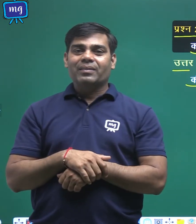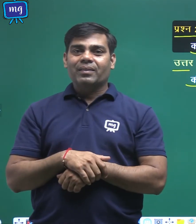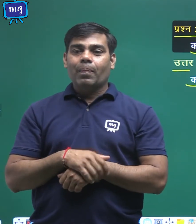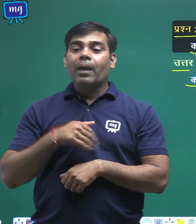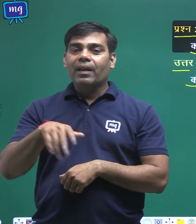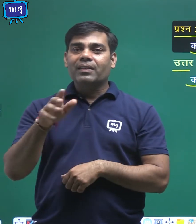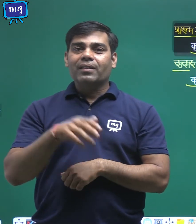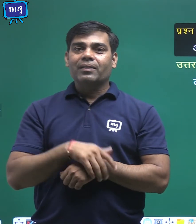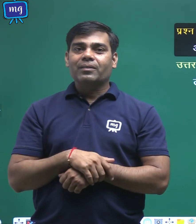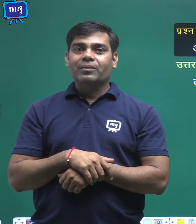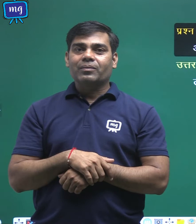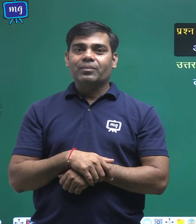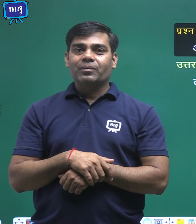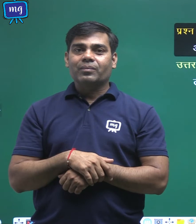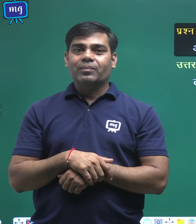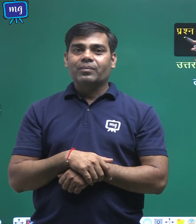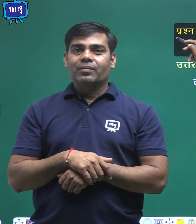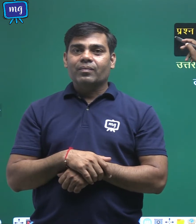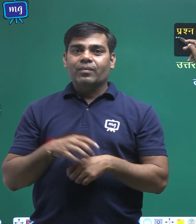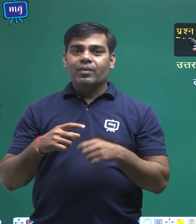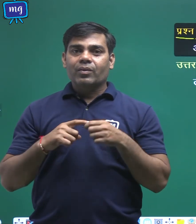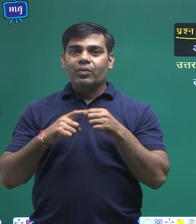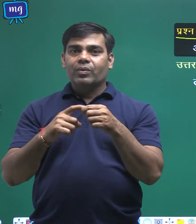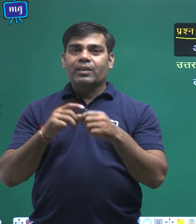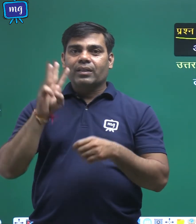आगे चलें। प्रश्न 3,